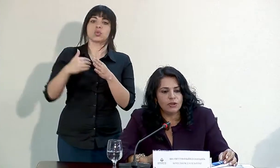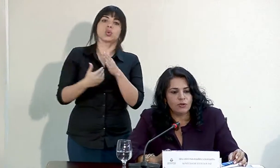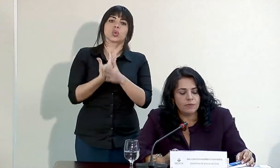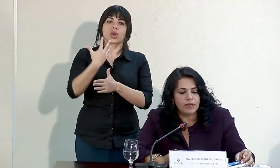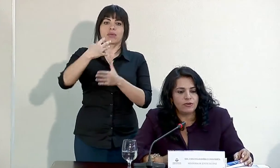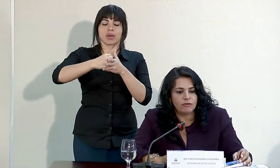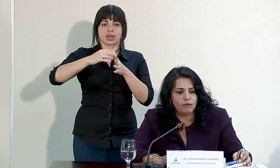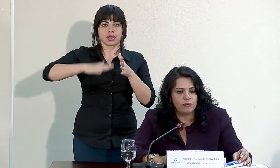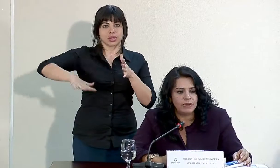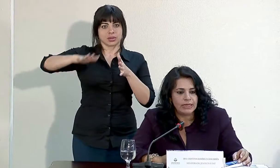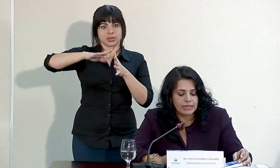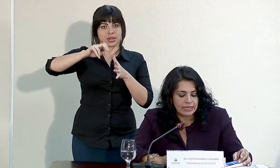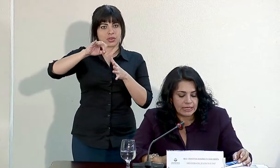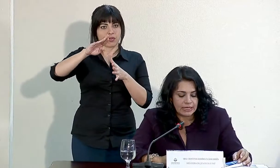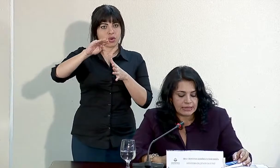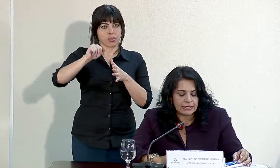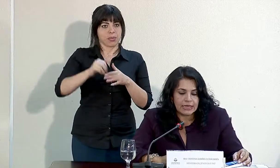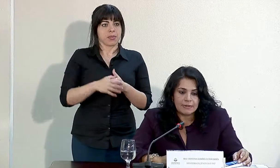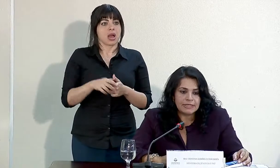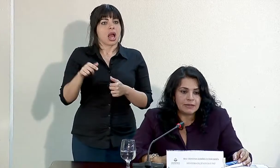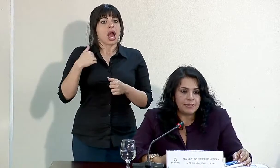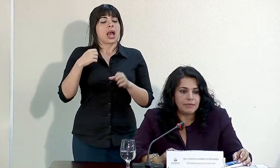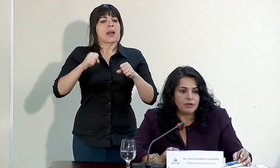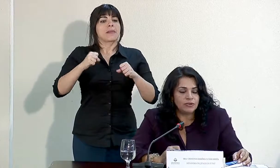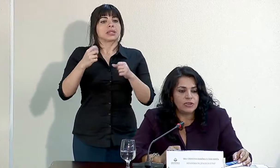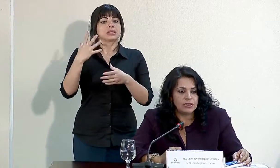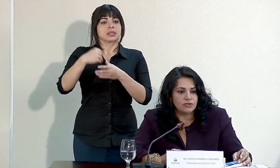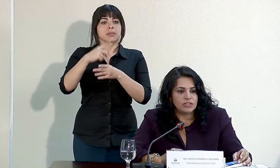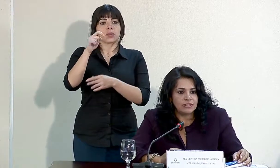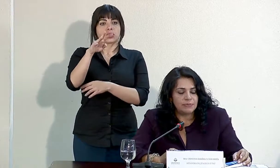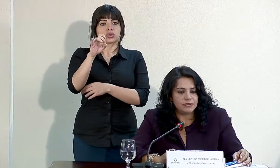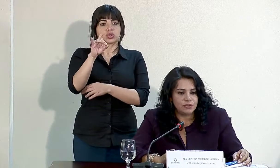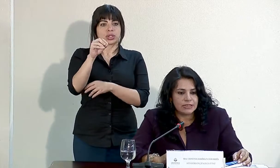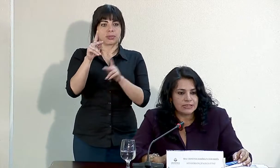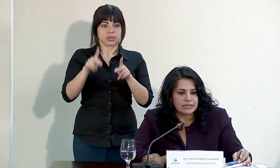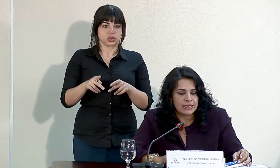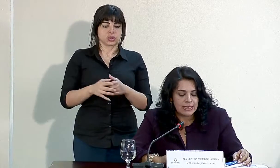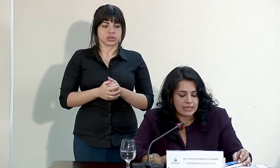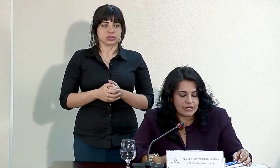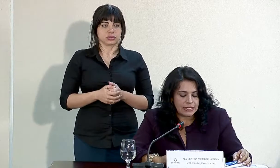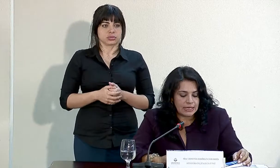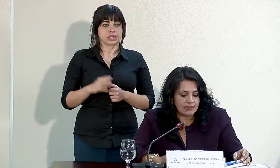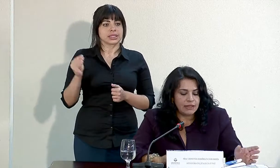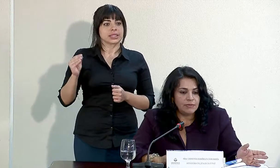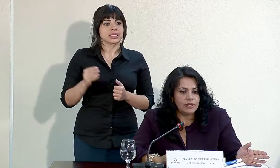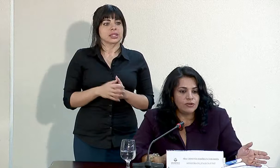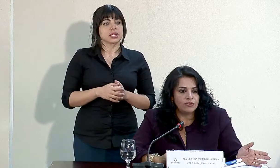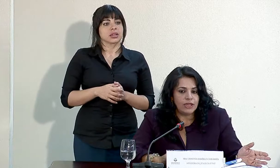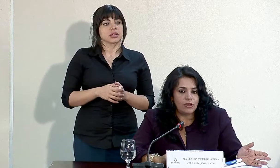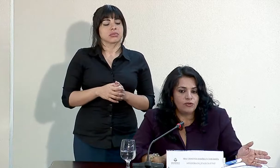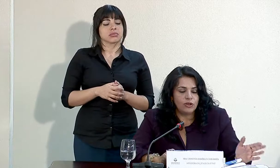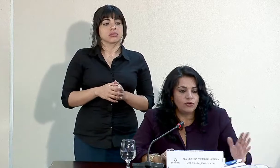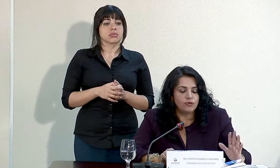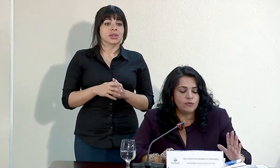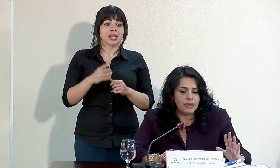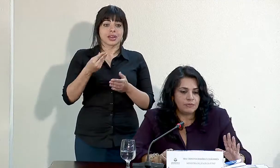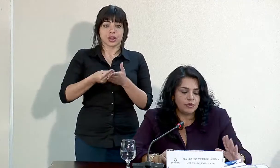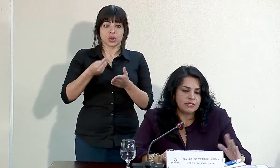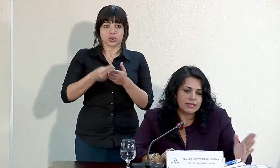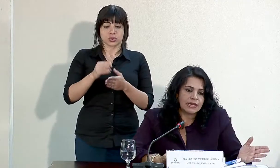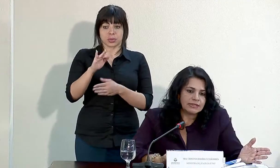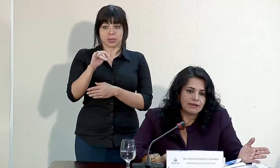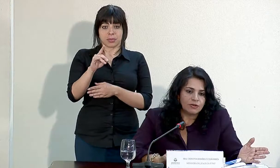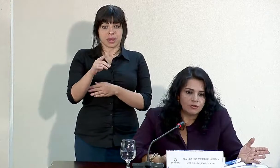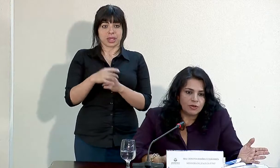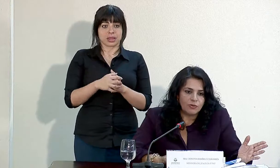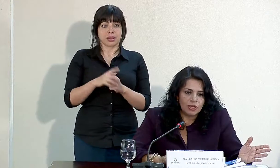dentro del complejo Reforma, que tendrá capacidad para 1.480 personas. Y en términos de los recursos BID, porque